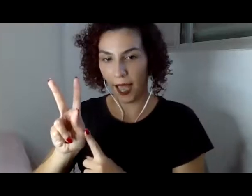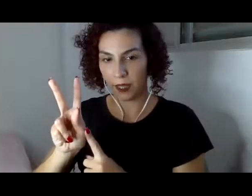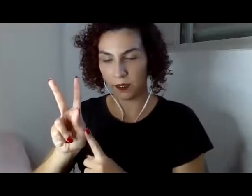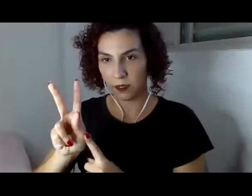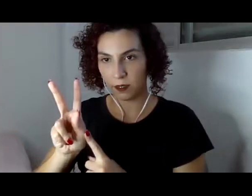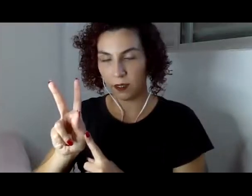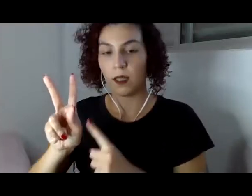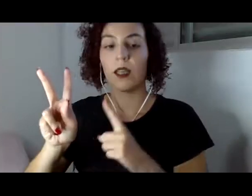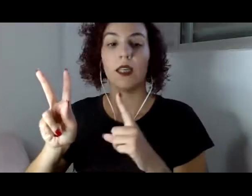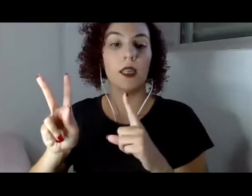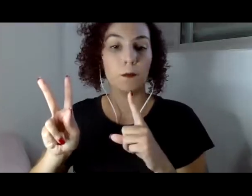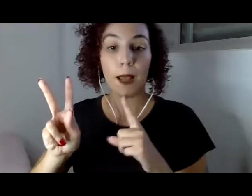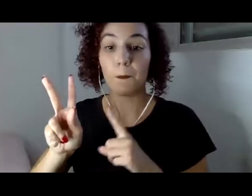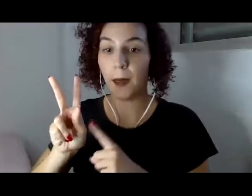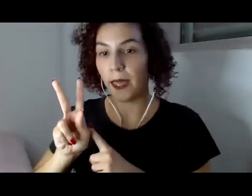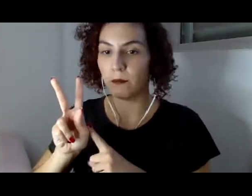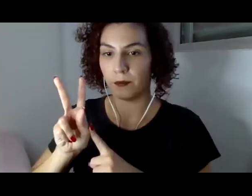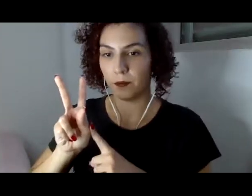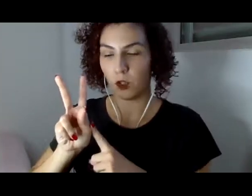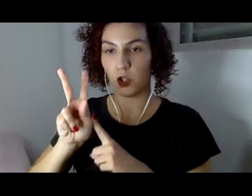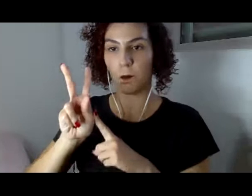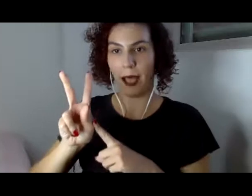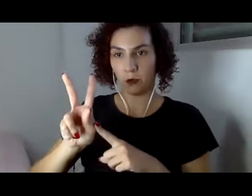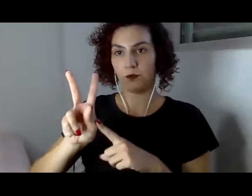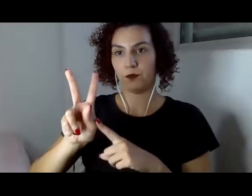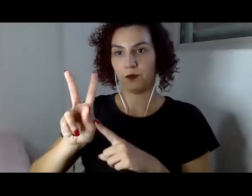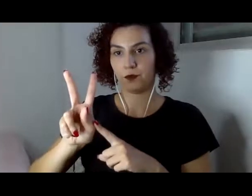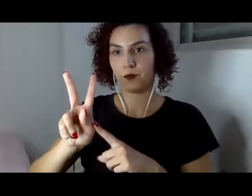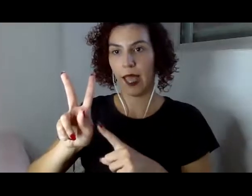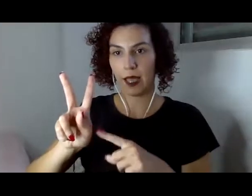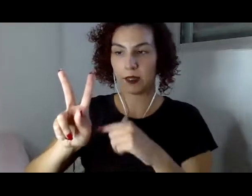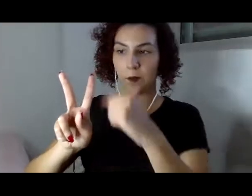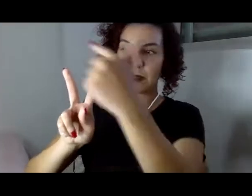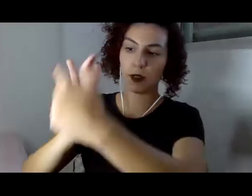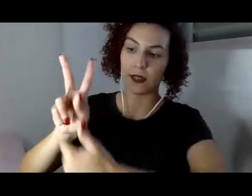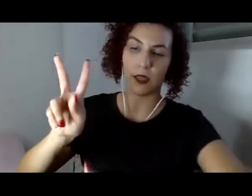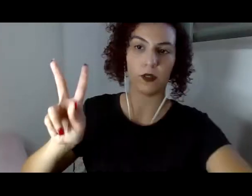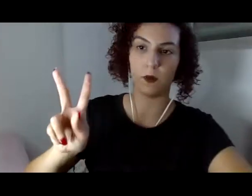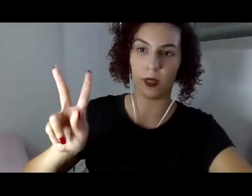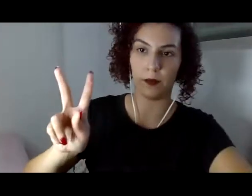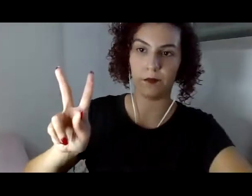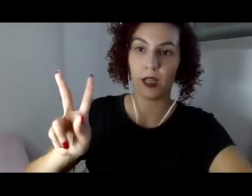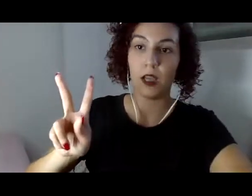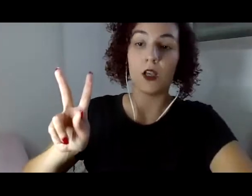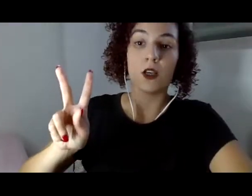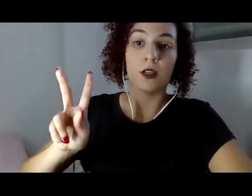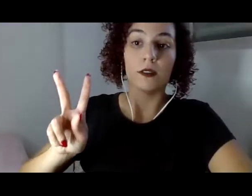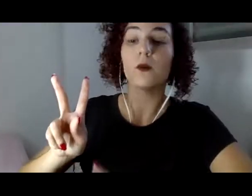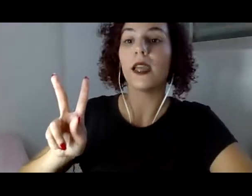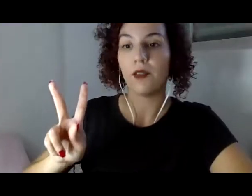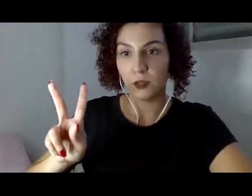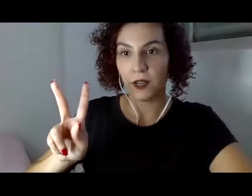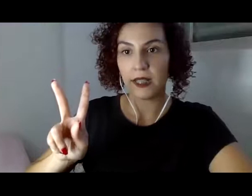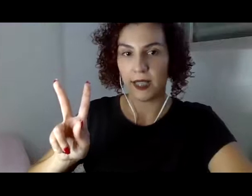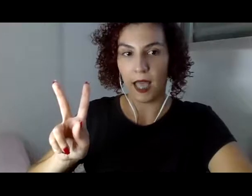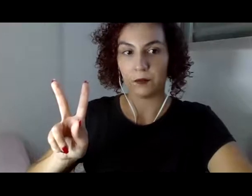para K e para P de pato, tá? Esse mesmo desenhozinho aqui. Então, o